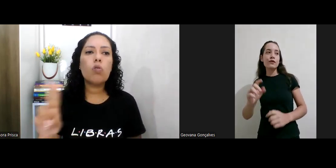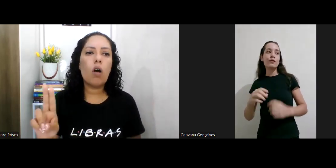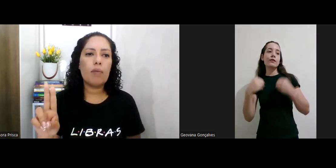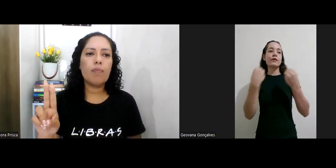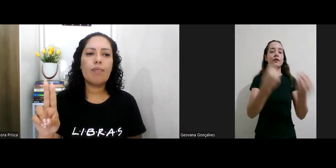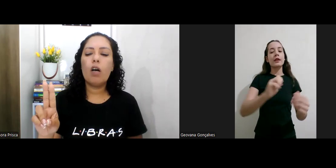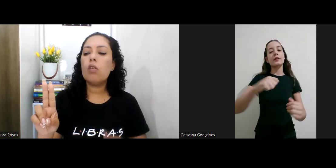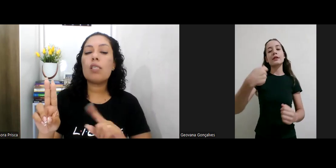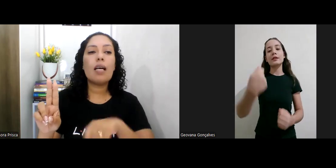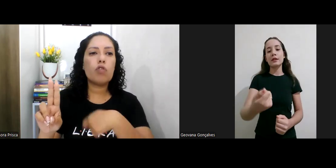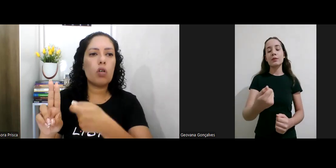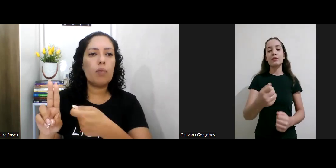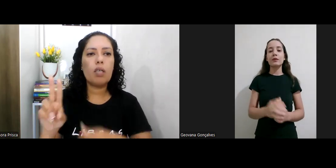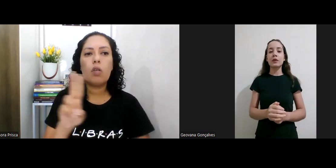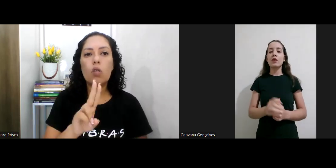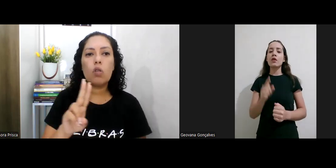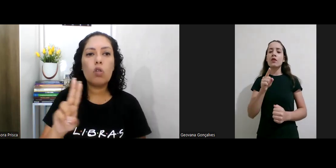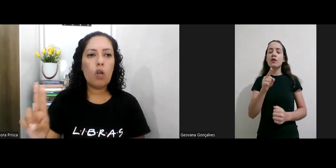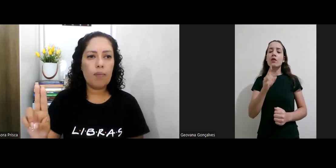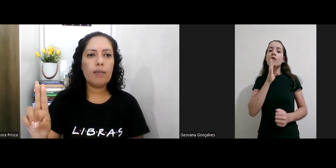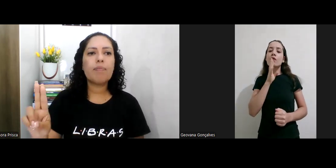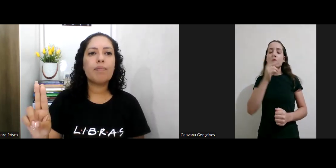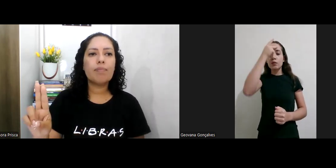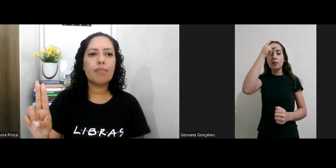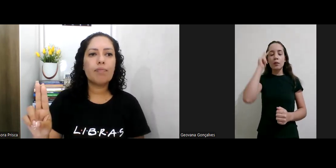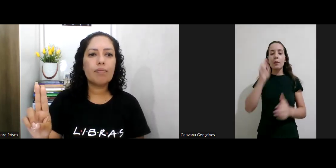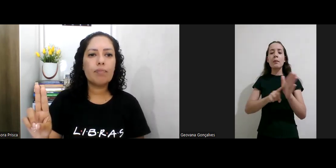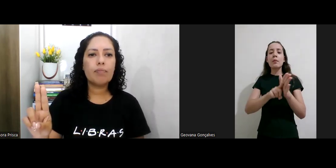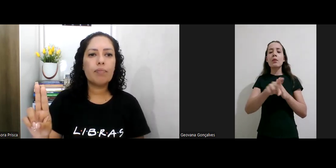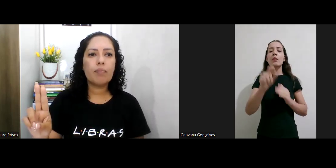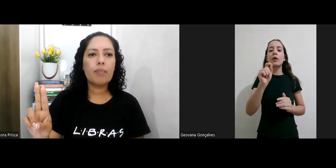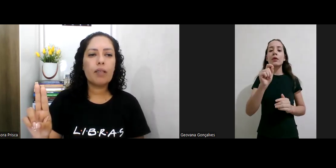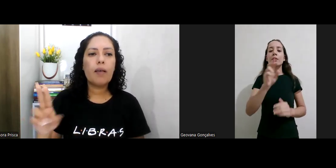é o nome. Olha o sinal de nome. Nome.